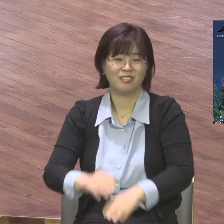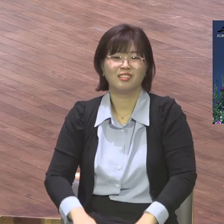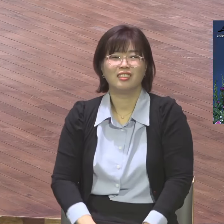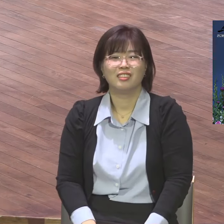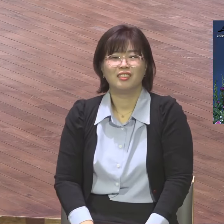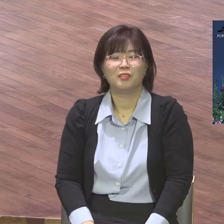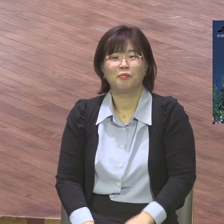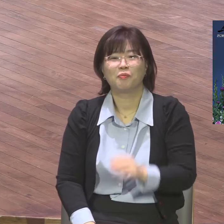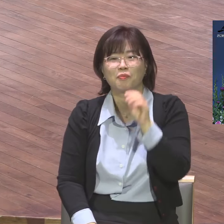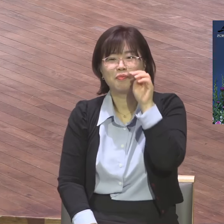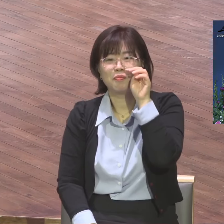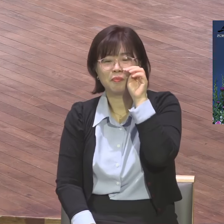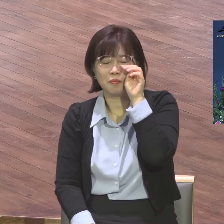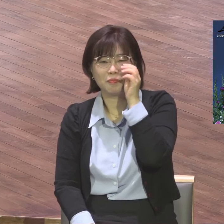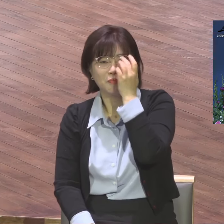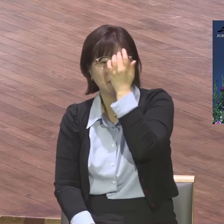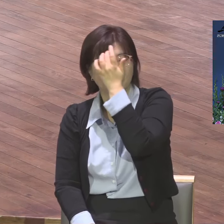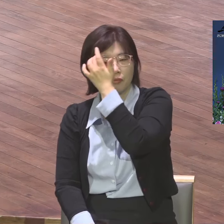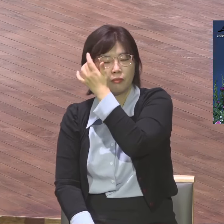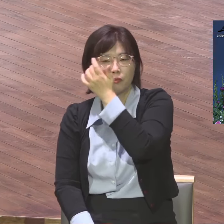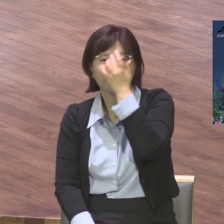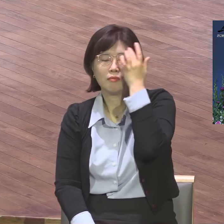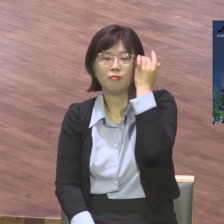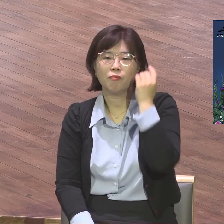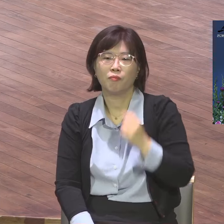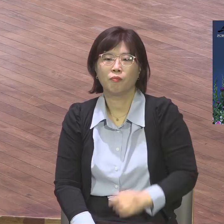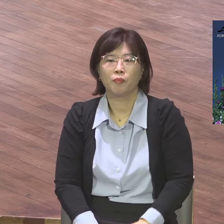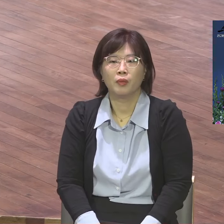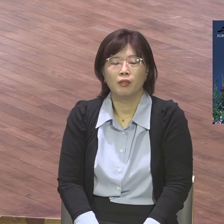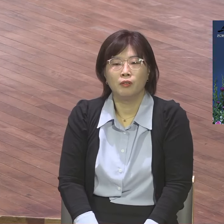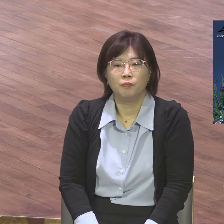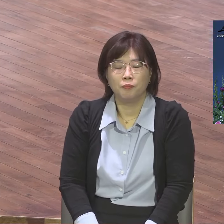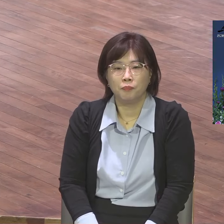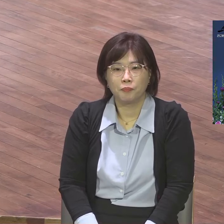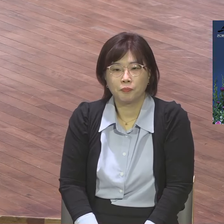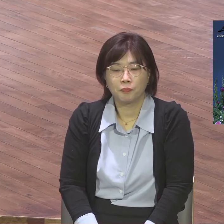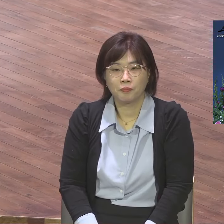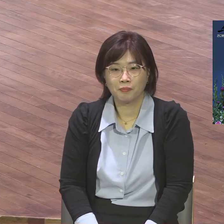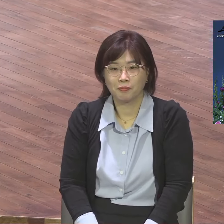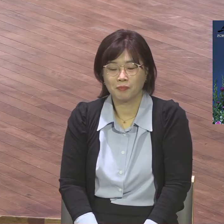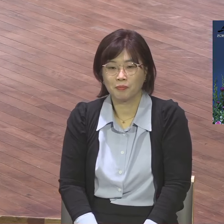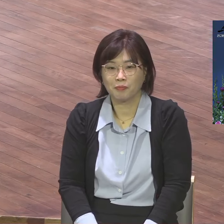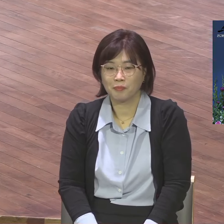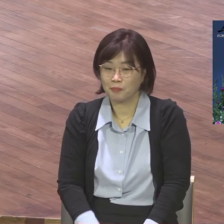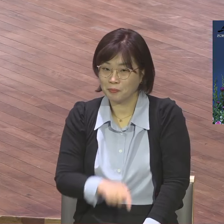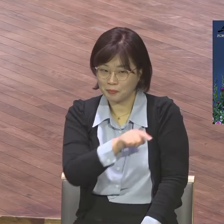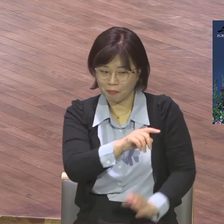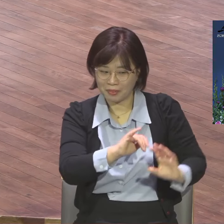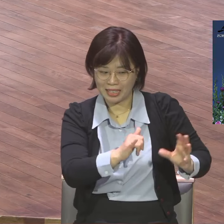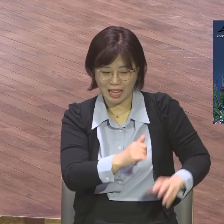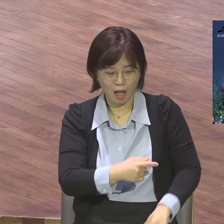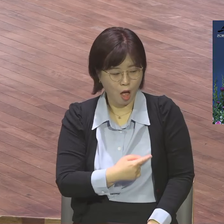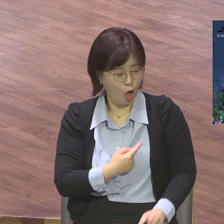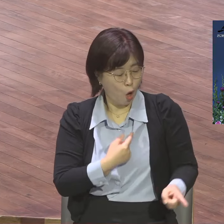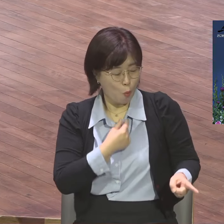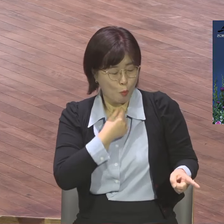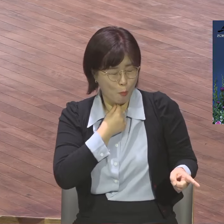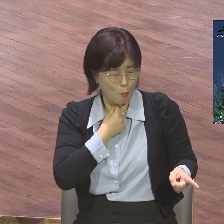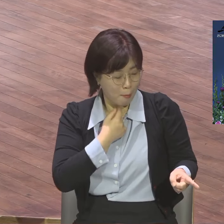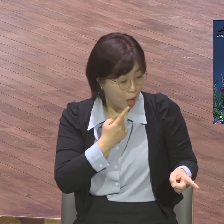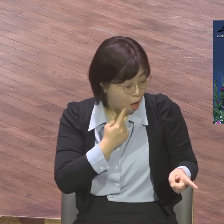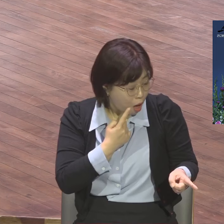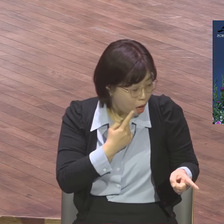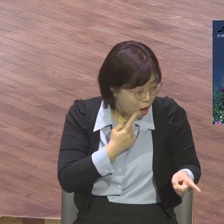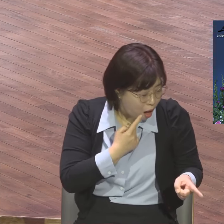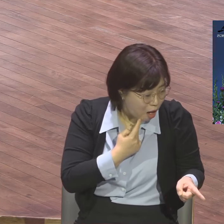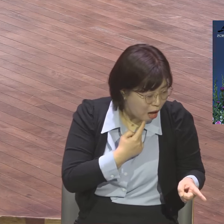삶의 중요한성을 중요한 것을 깨달아야 되는데 세상의 서론적인 것에 미어서 세월을